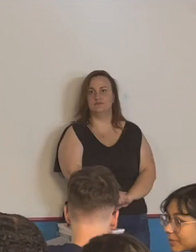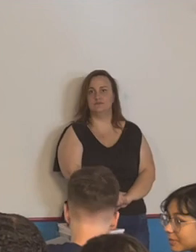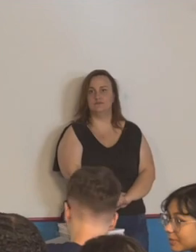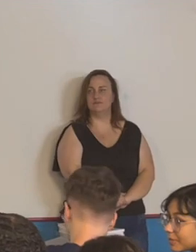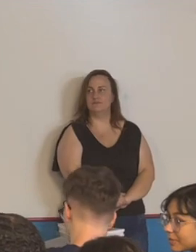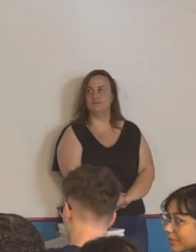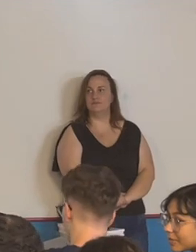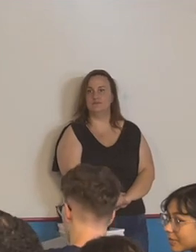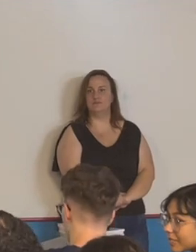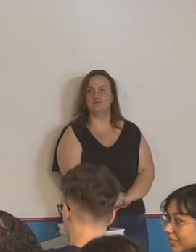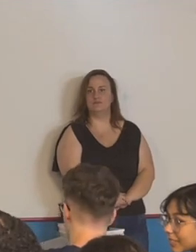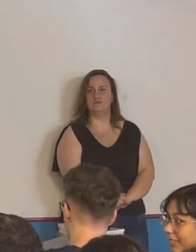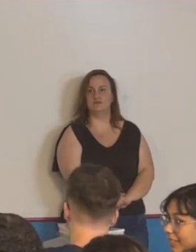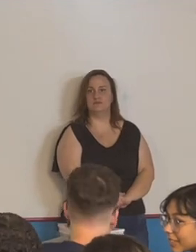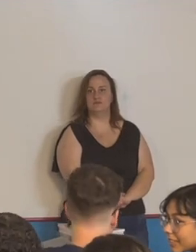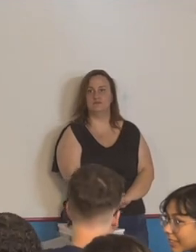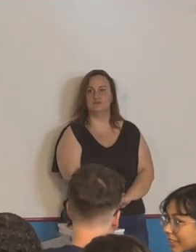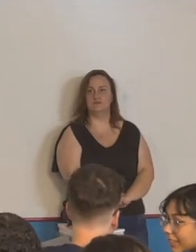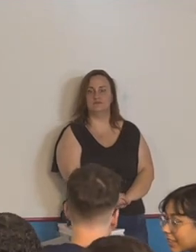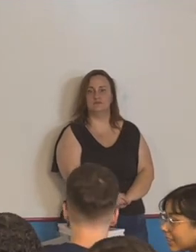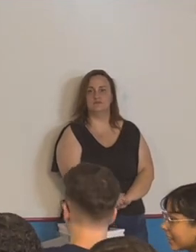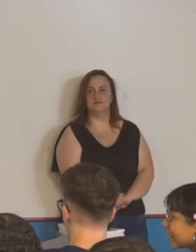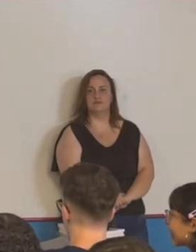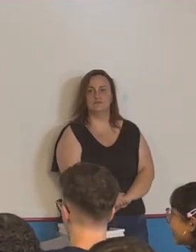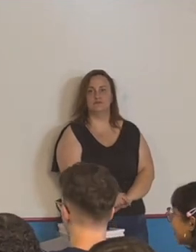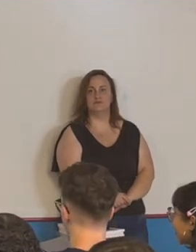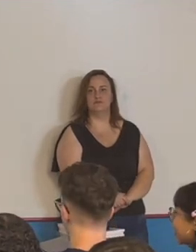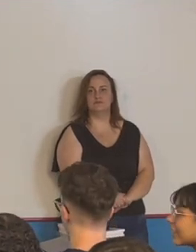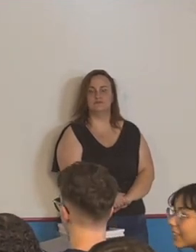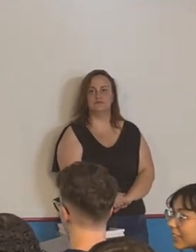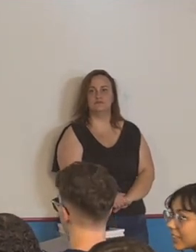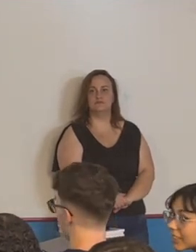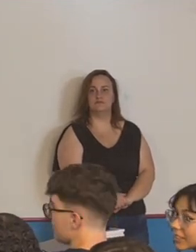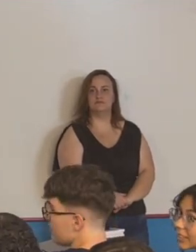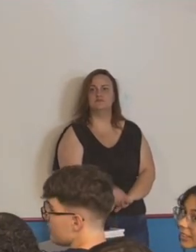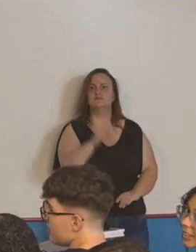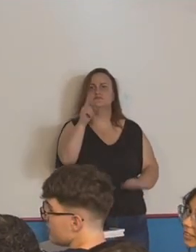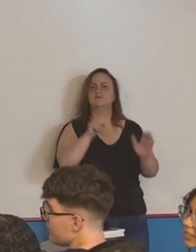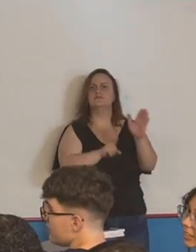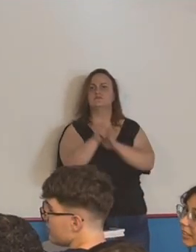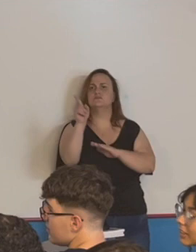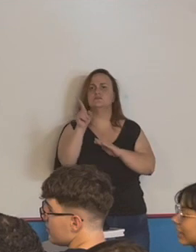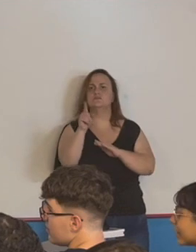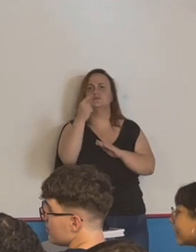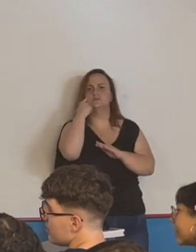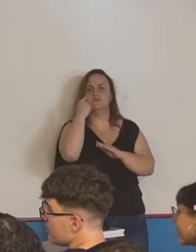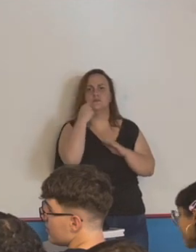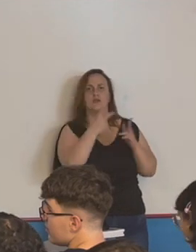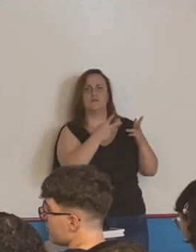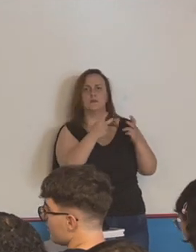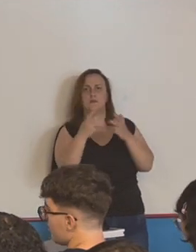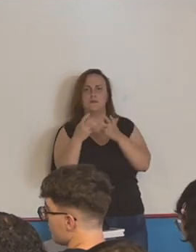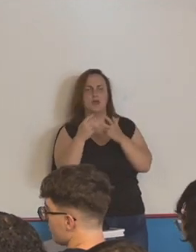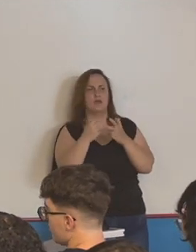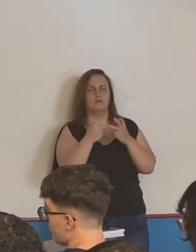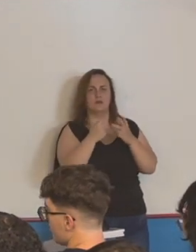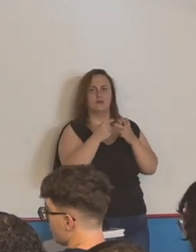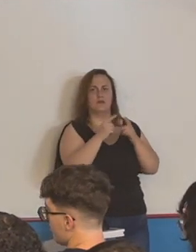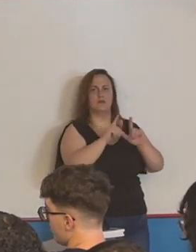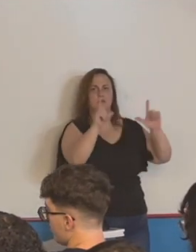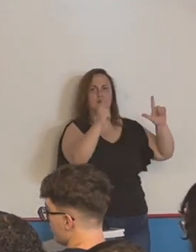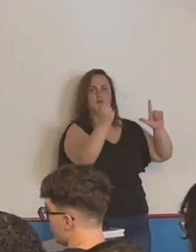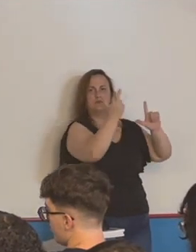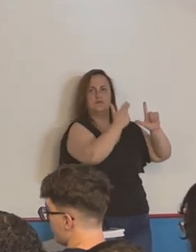Não, ela de trás, rapidinho. Levantou primeiro, desculpa. Na maioria das pinturas que você fez, tem